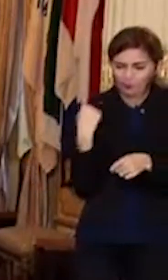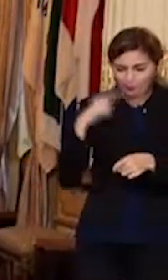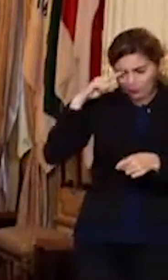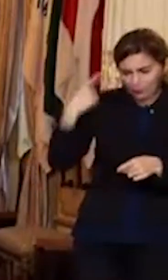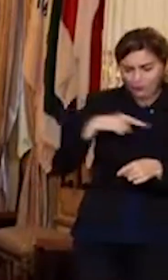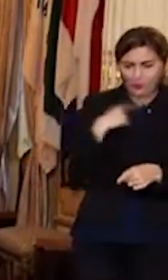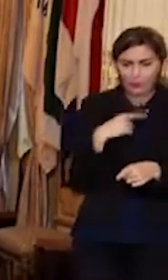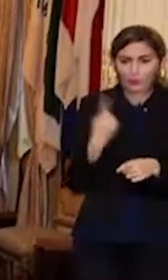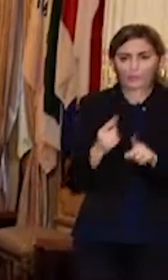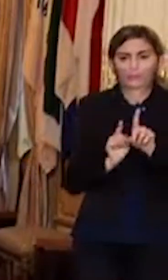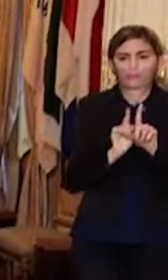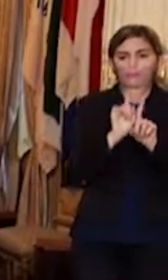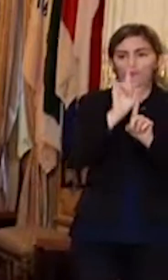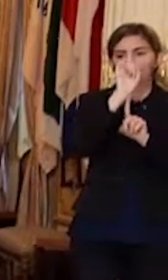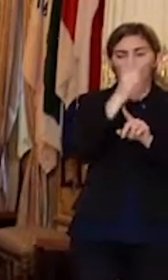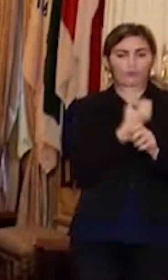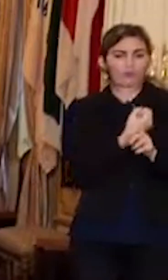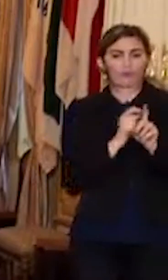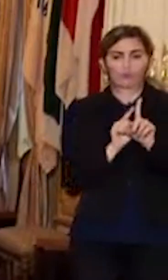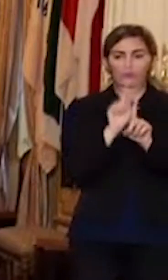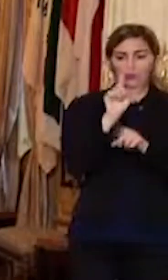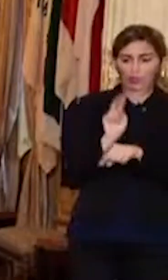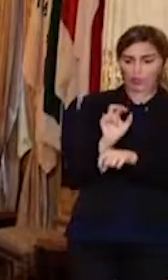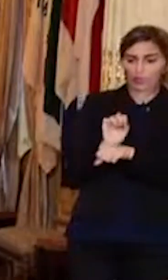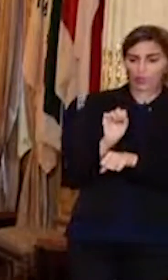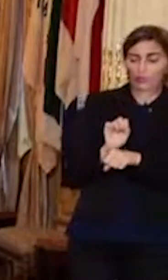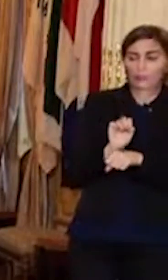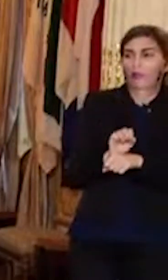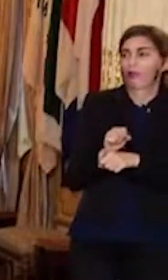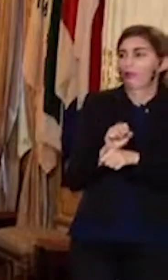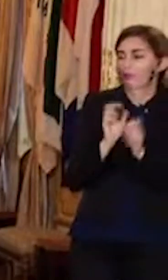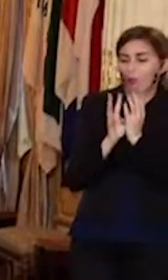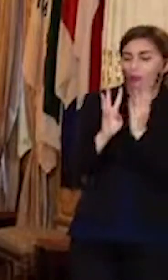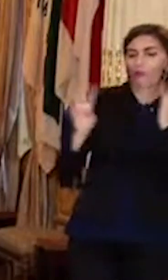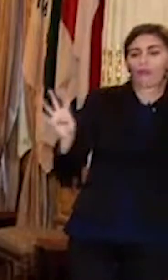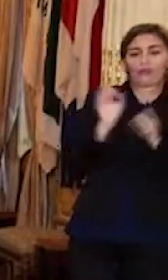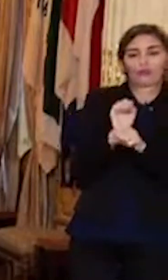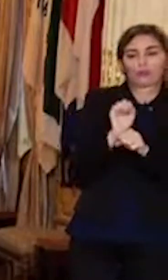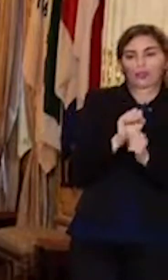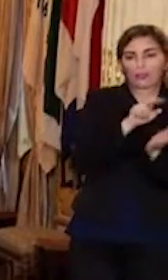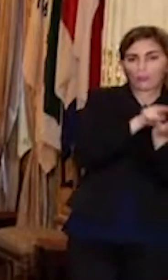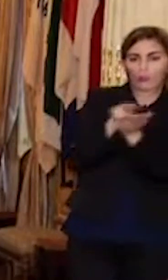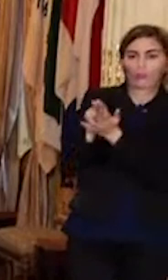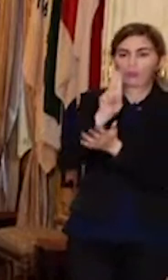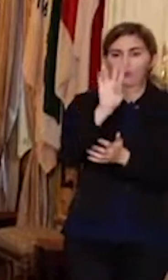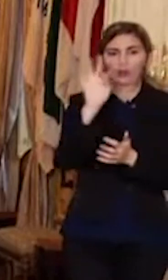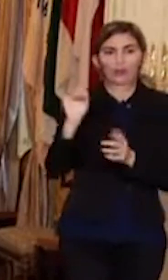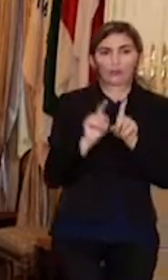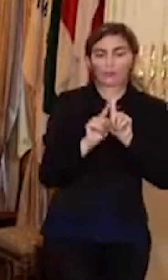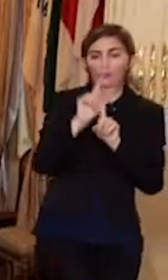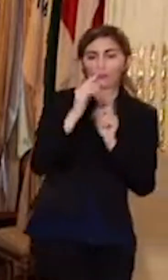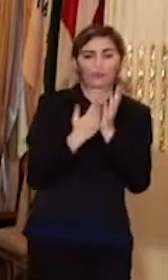cansado de ver números de espera por leitos de UTI aumentando a cada dia isso